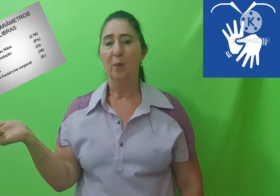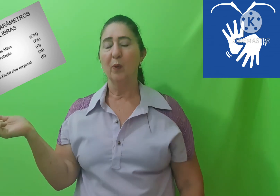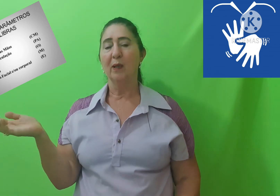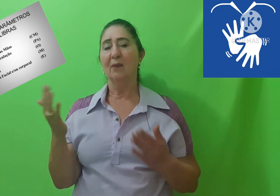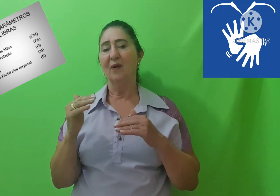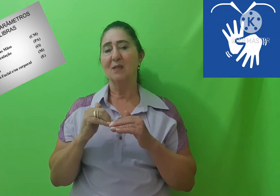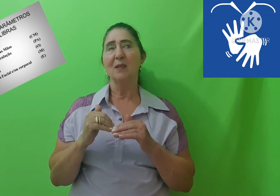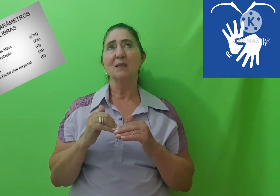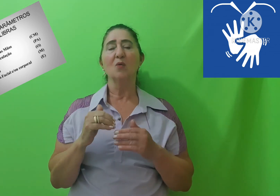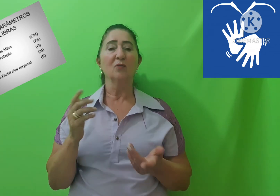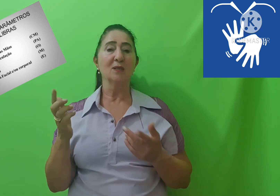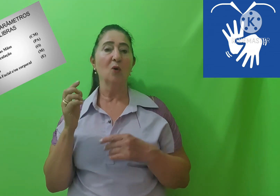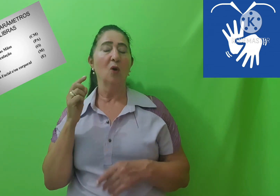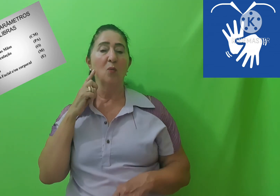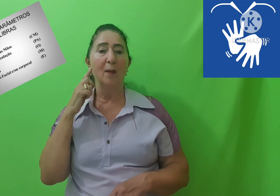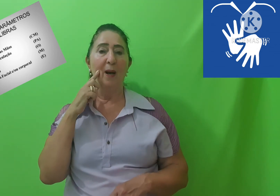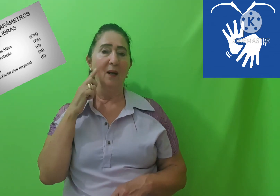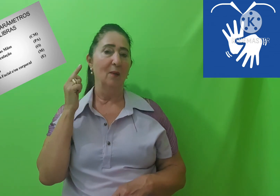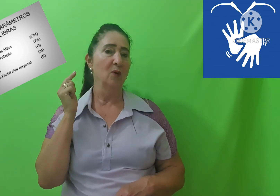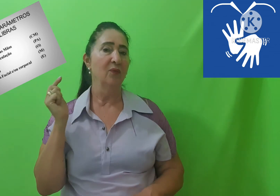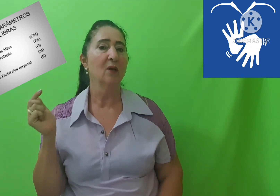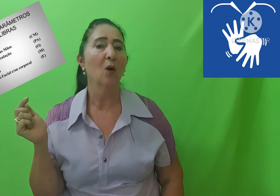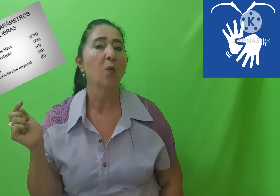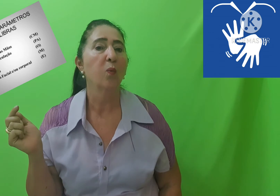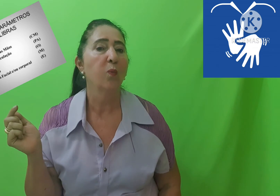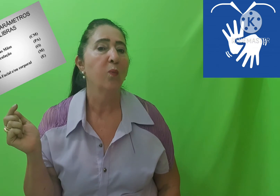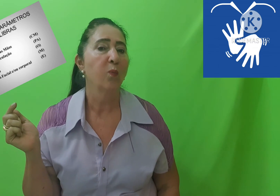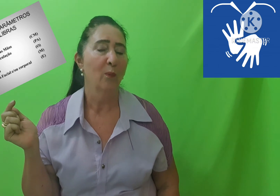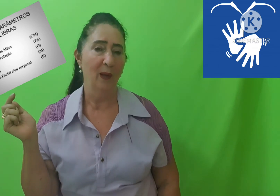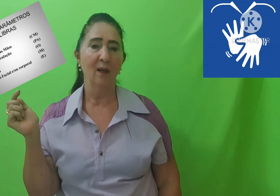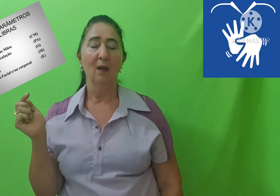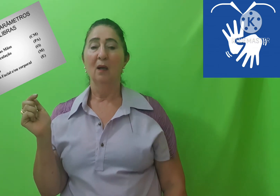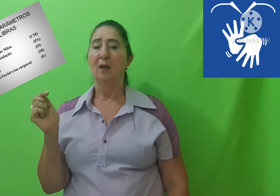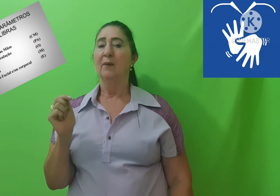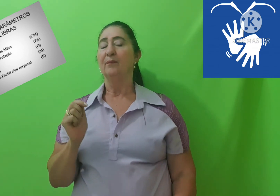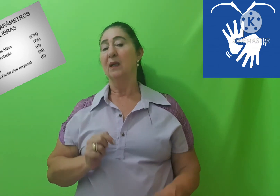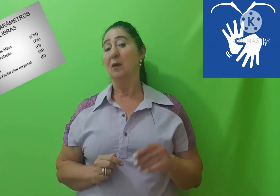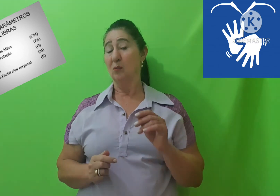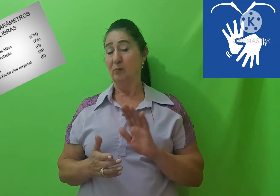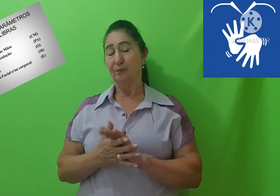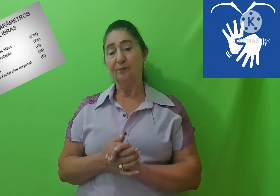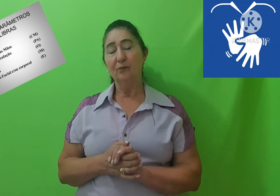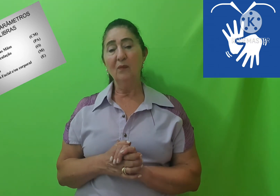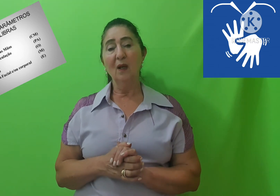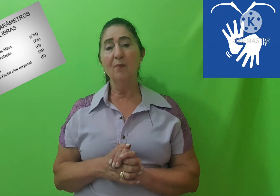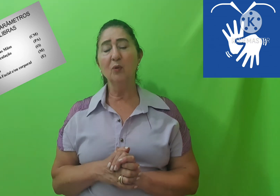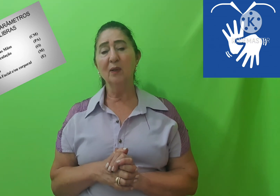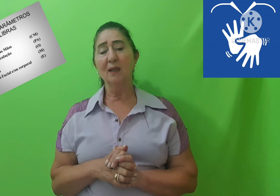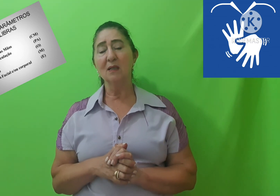Porque faz menção quando você coloca uma bala na boca, fica aqui, ó, né? Então, é muito interessante